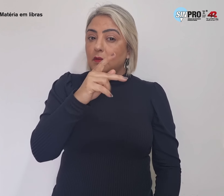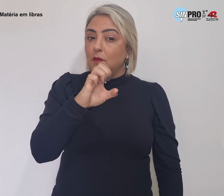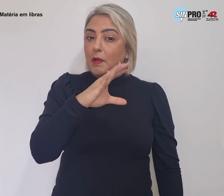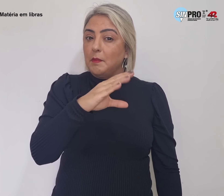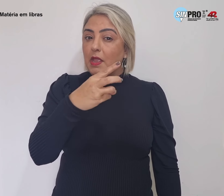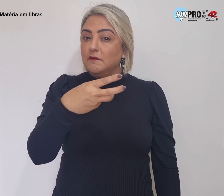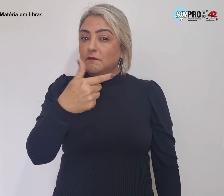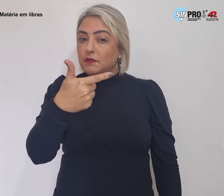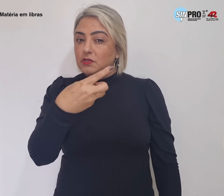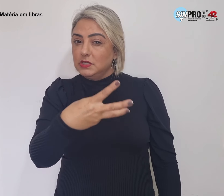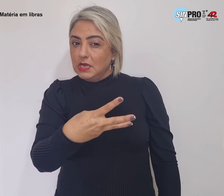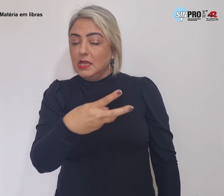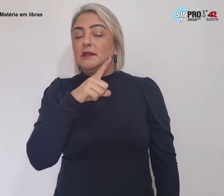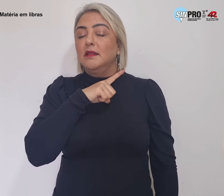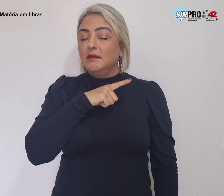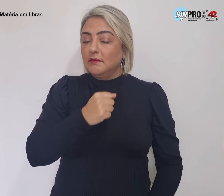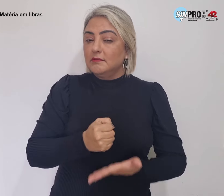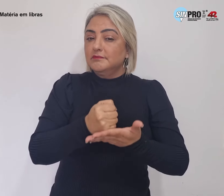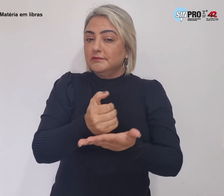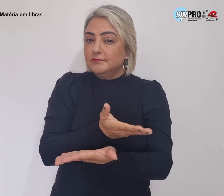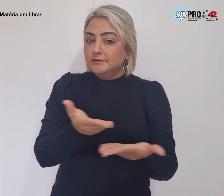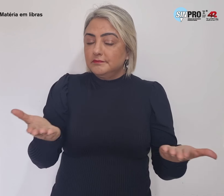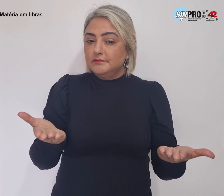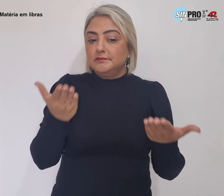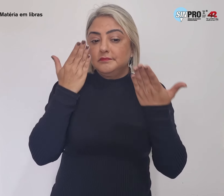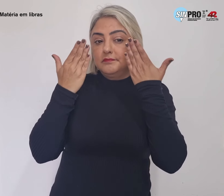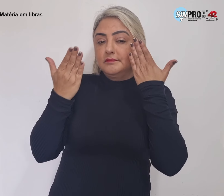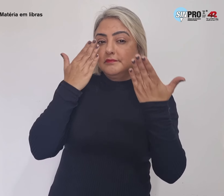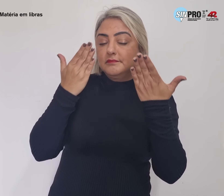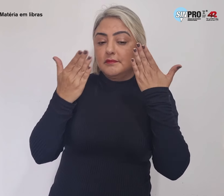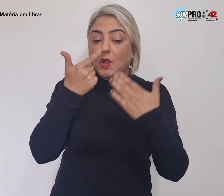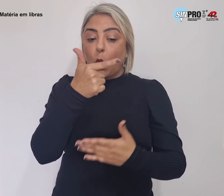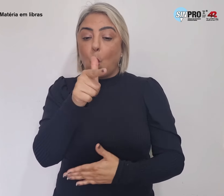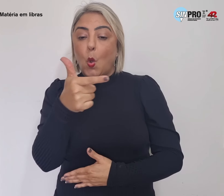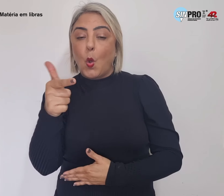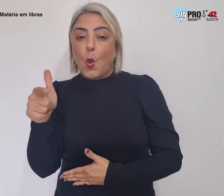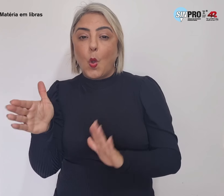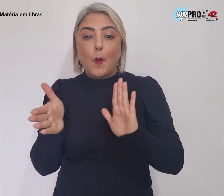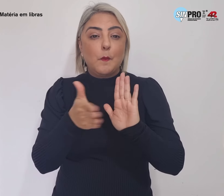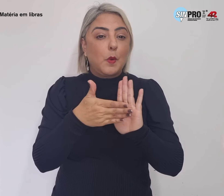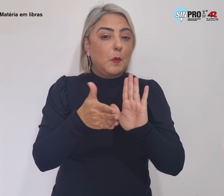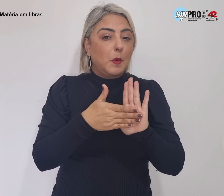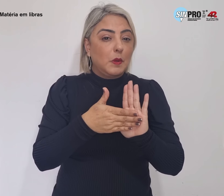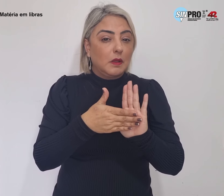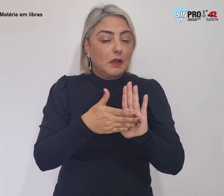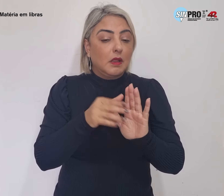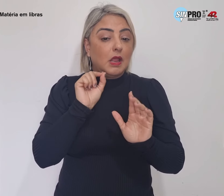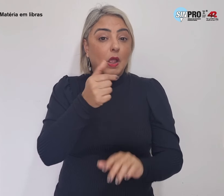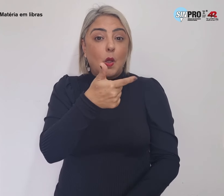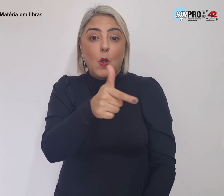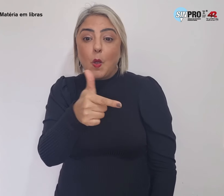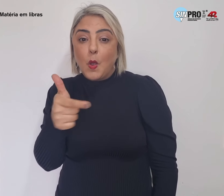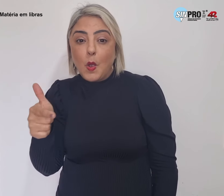ele vai servir de parâmetro para outras proposições e outros interesses do